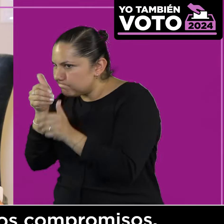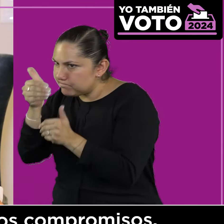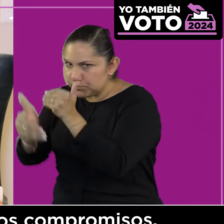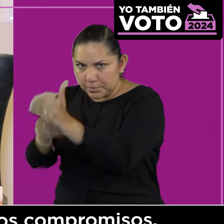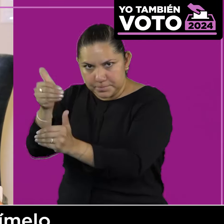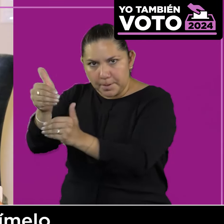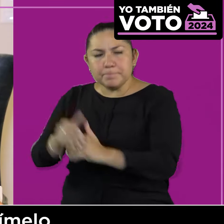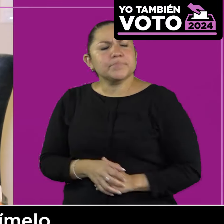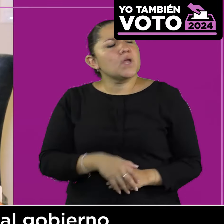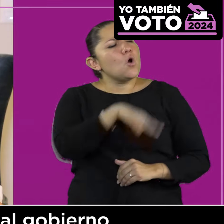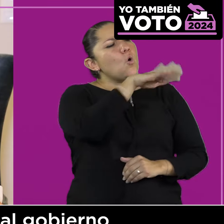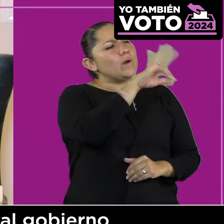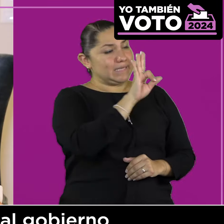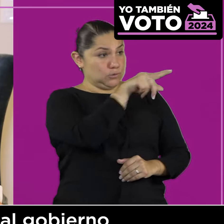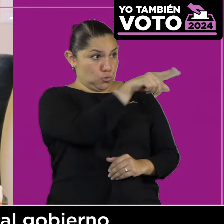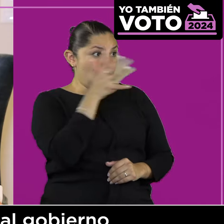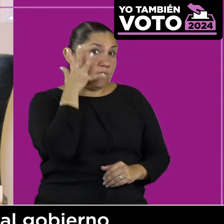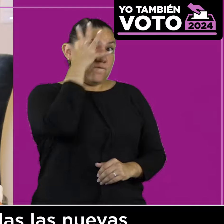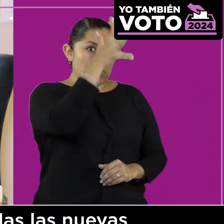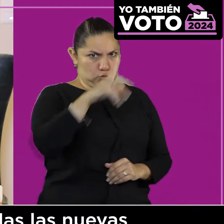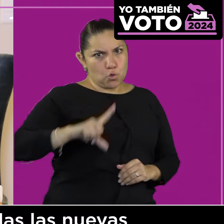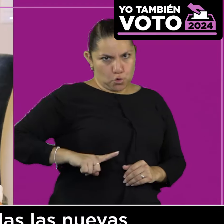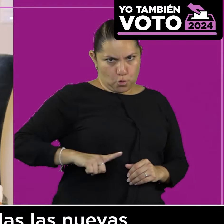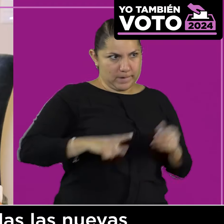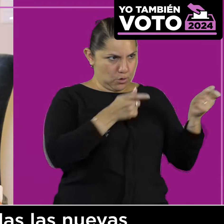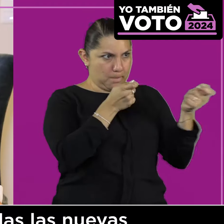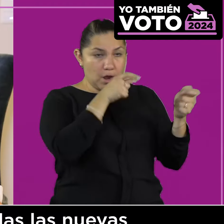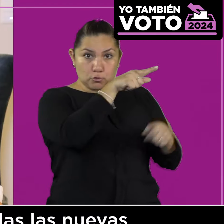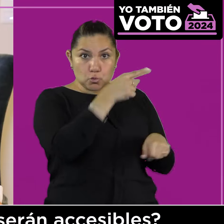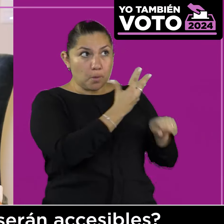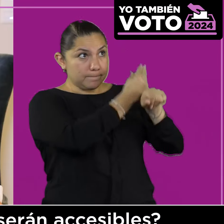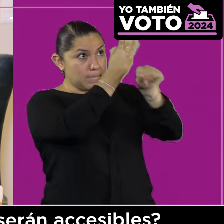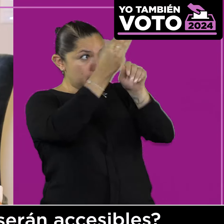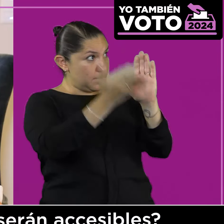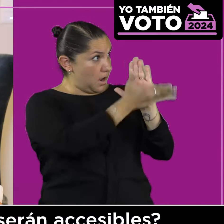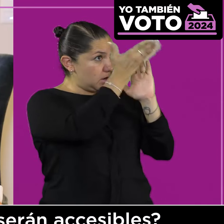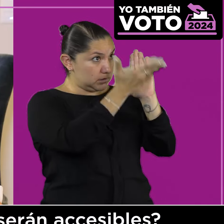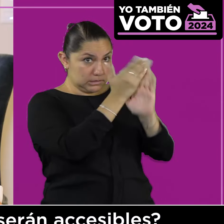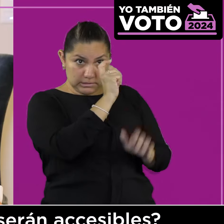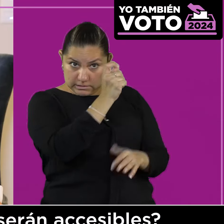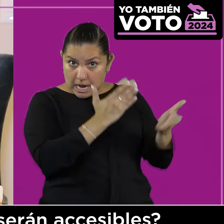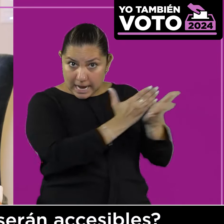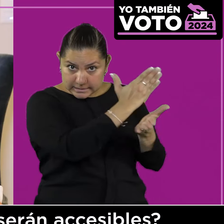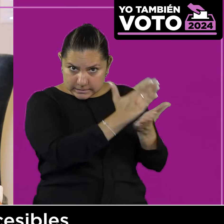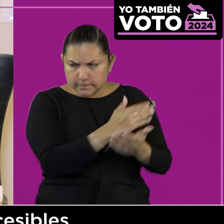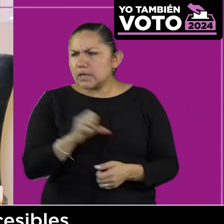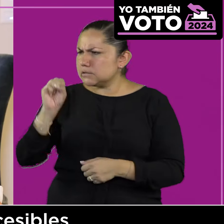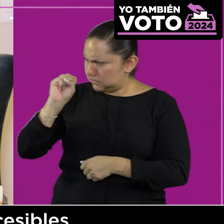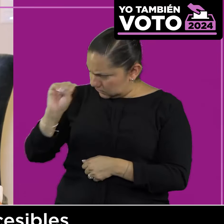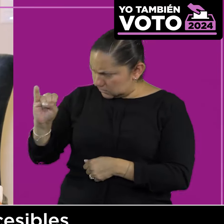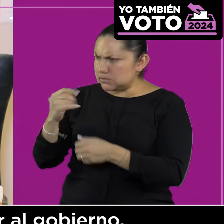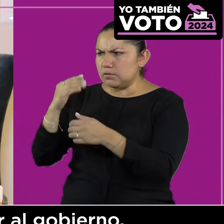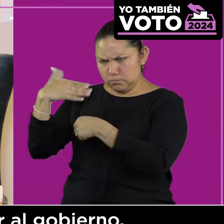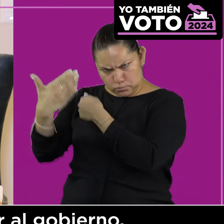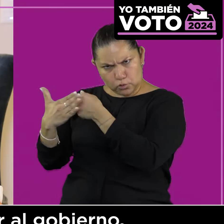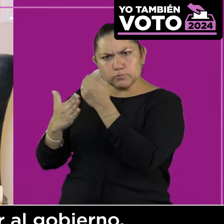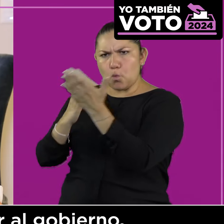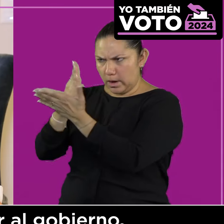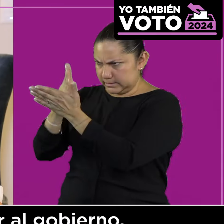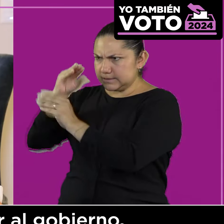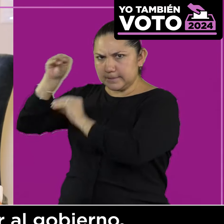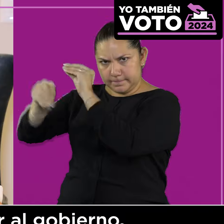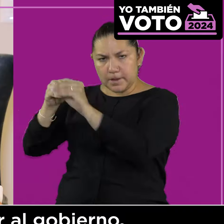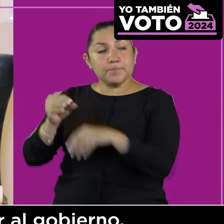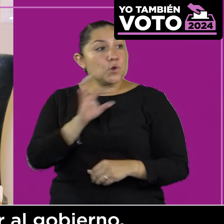sacar unos compromisos sí dímelo de llegar al gobierno al menos todas las nuevas construcciones serán accesibles serán accesibles Okay